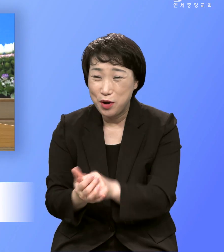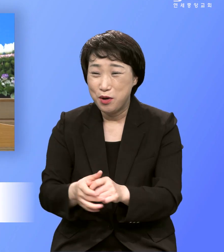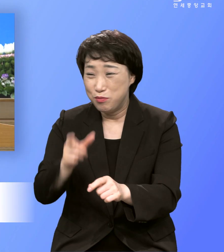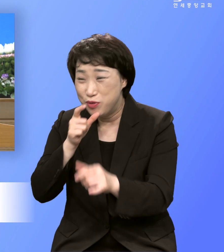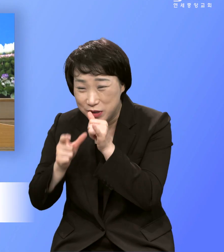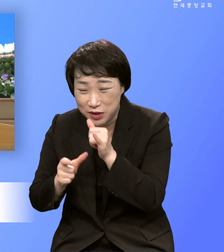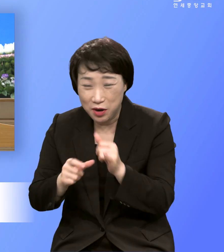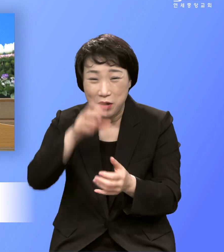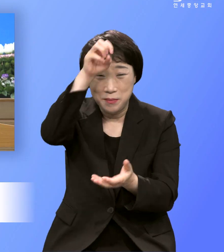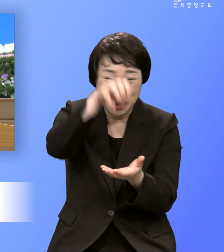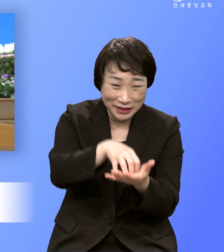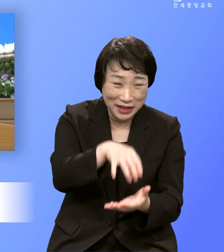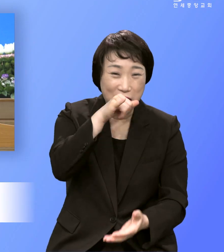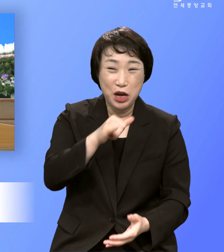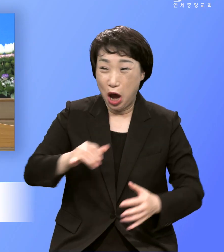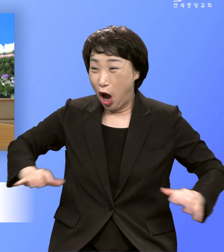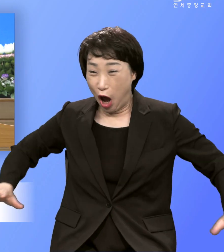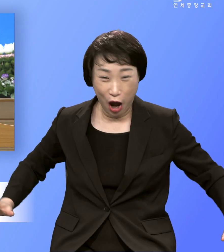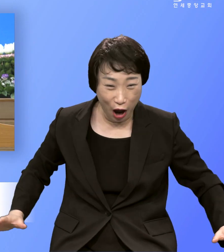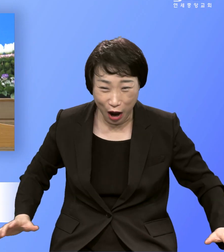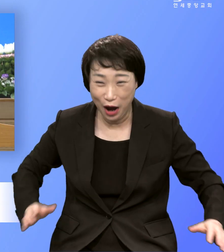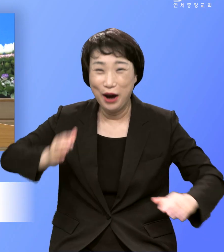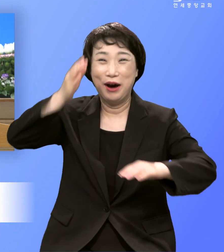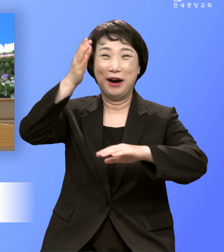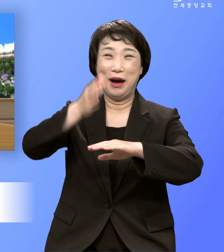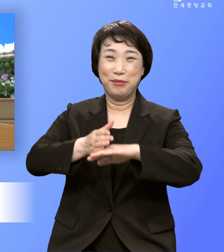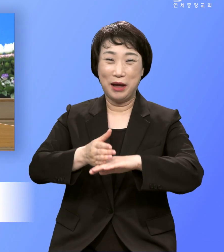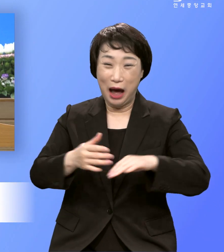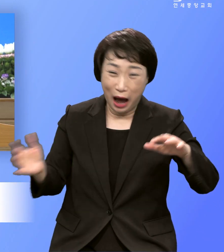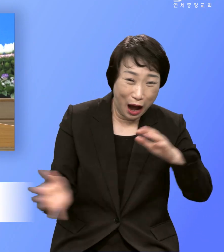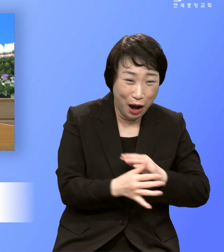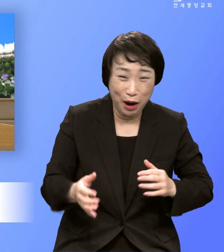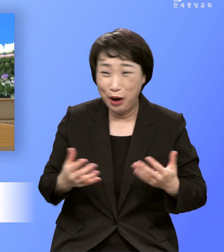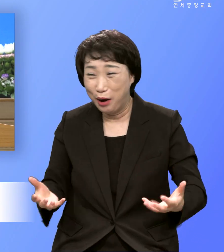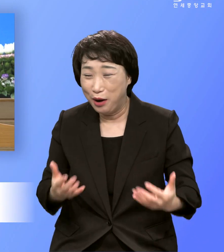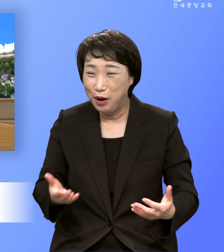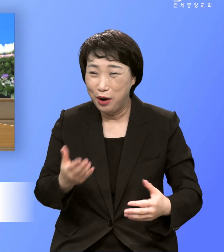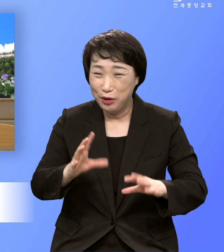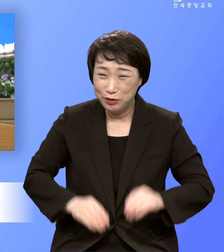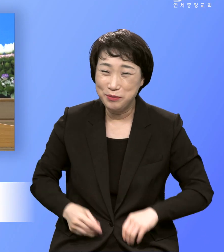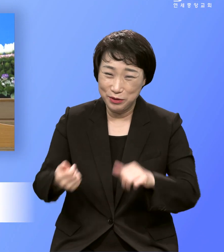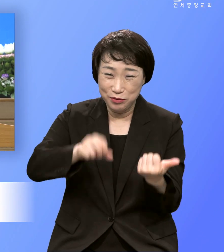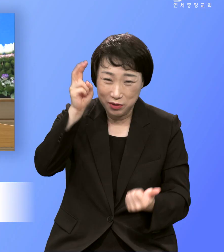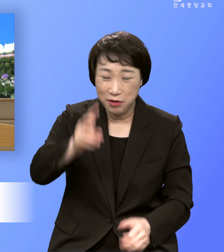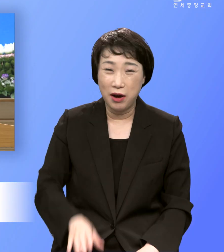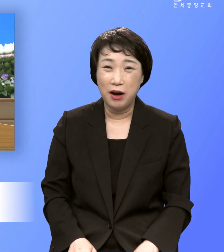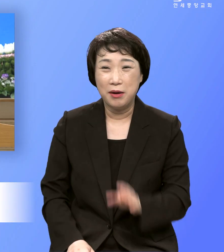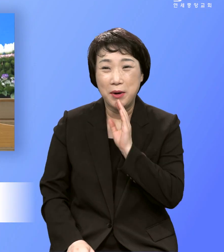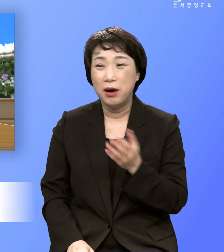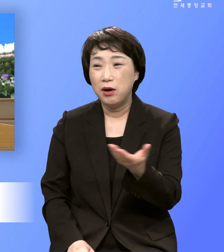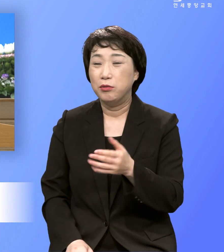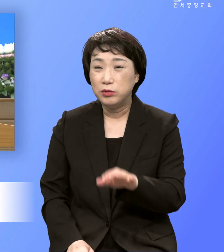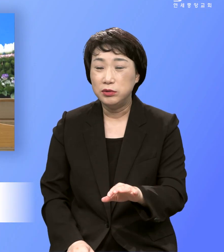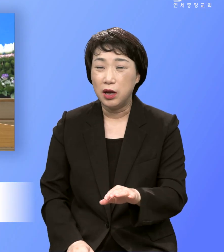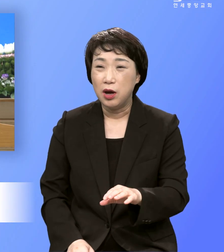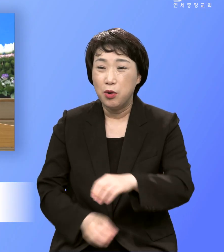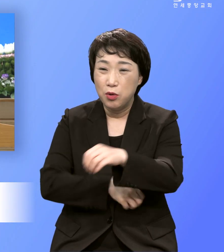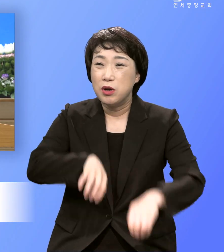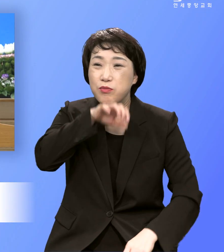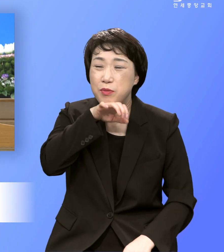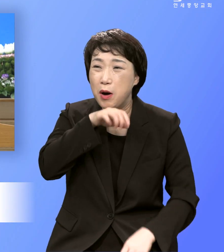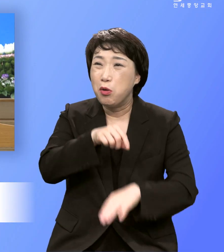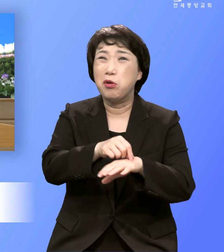만나도 있어. 이야 감사하다. 아무것도 없으면 어떨 뻔했냐. 근데 왜 고기가 없냐? 생선이